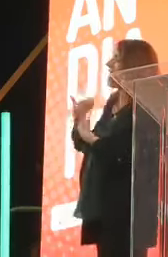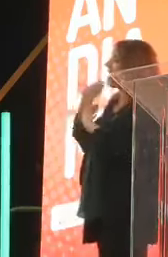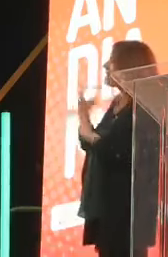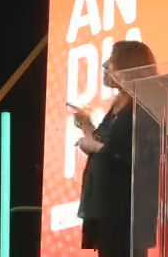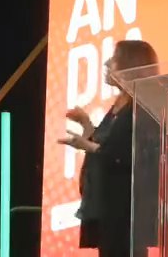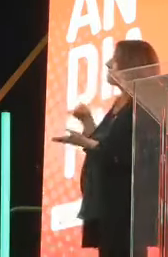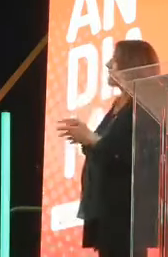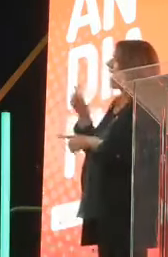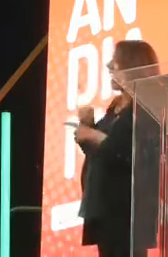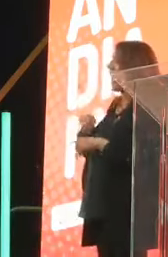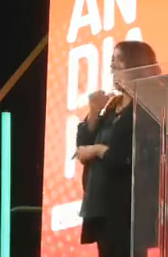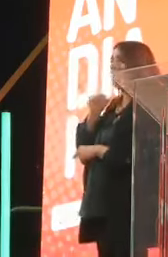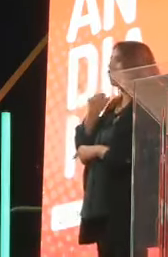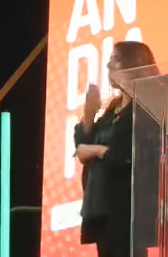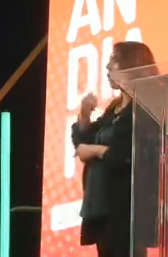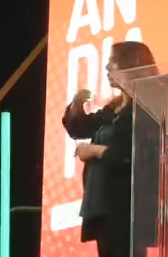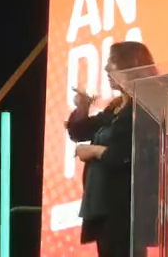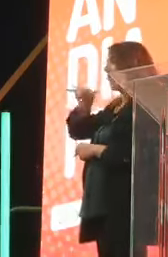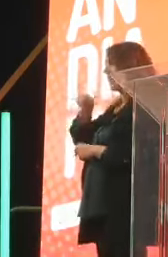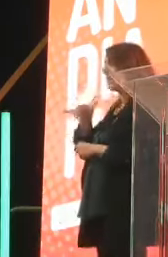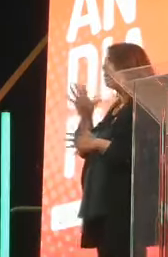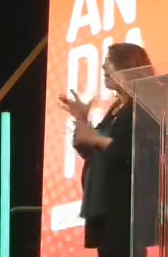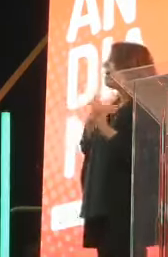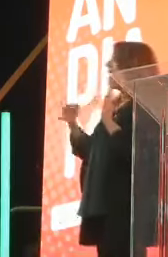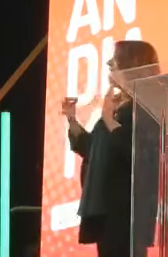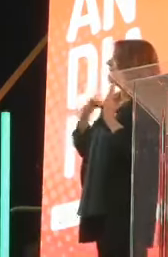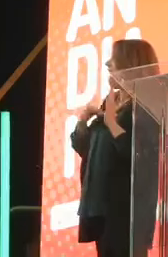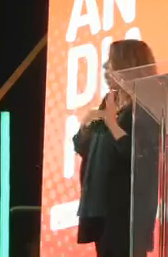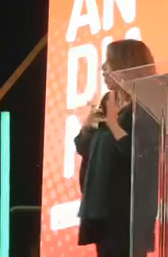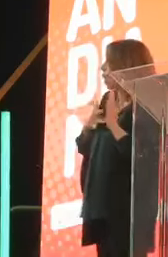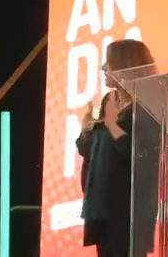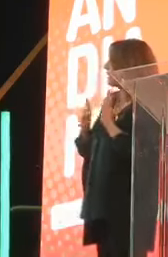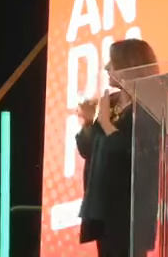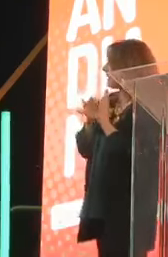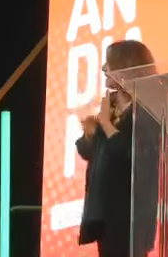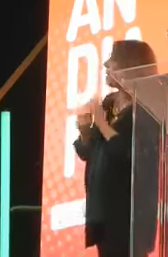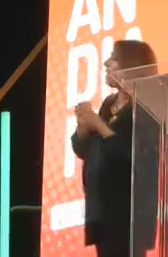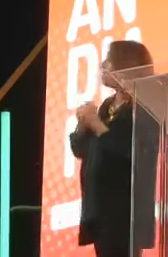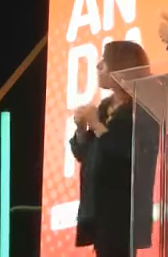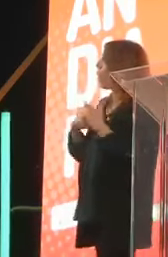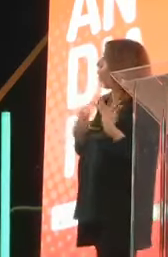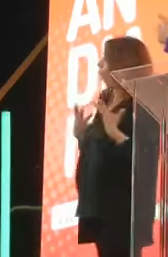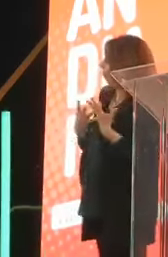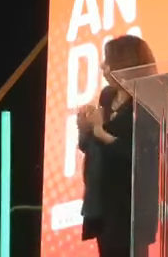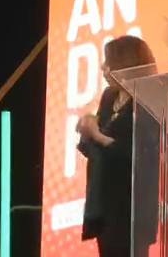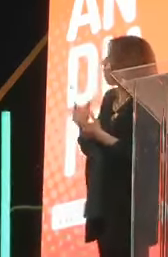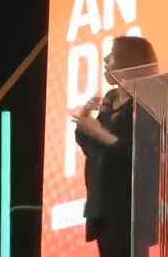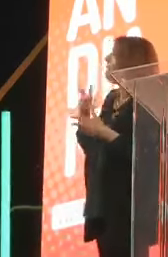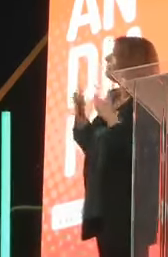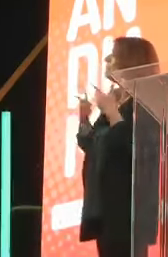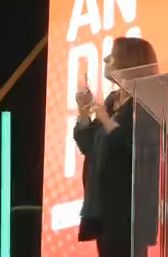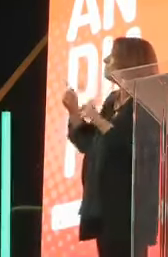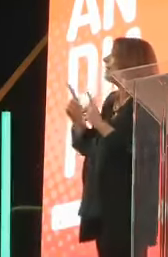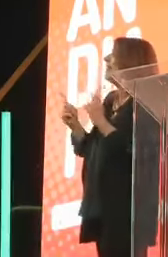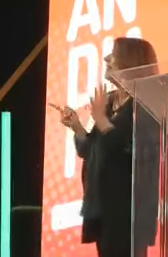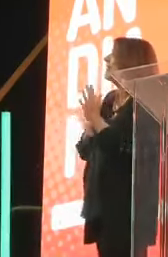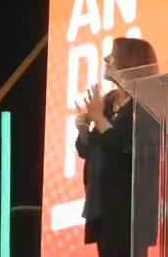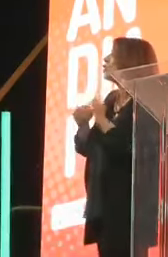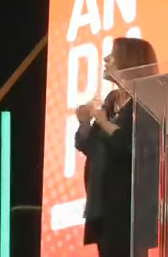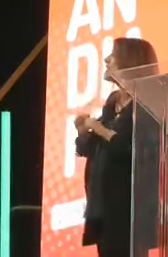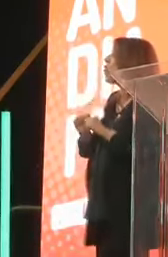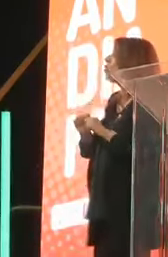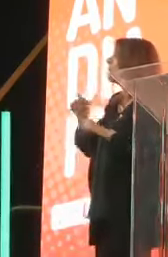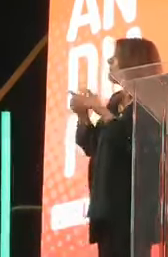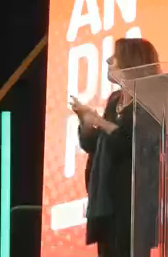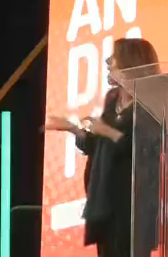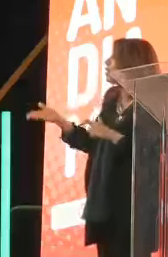anche Angelo Bonelli. Ci uniscono questi valori e queste battaglie. Quando parliamo di diritto alla salute da garantire alle persone,